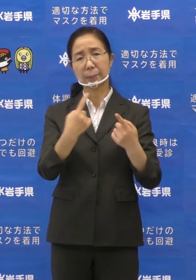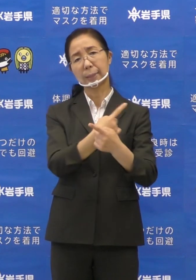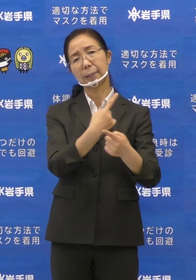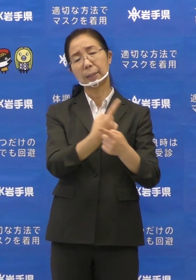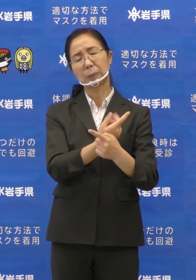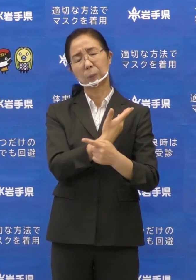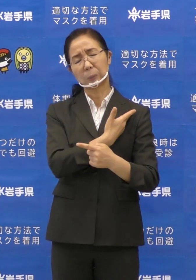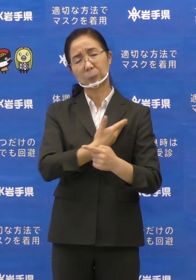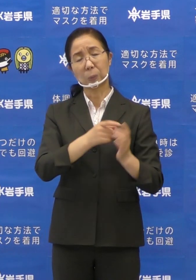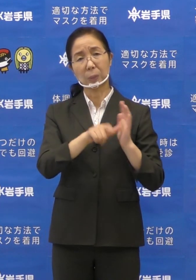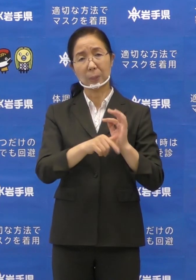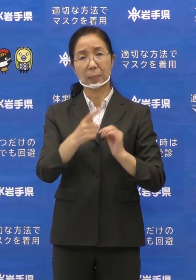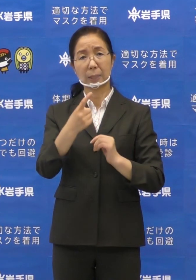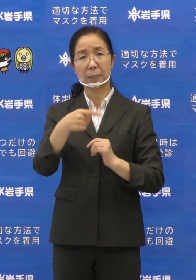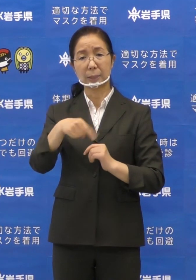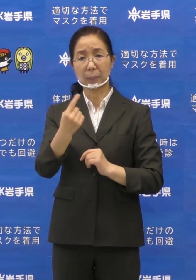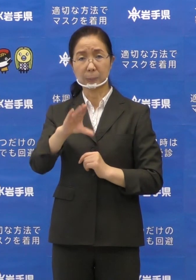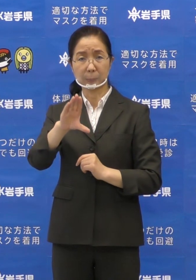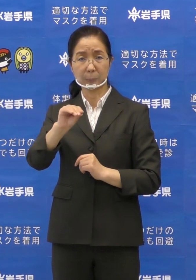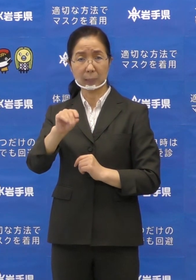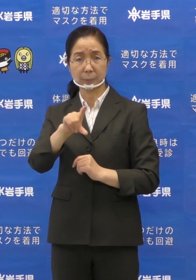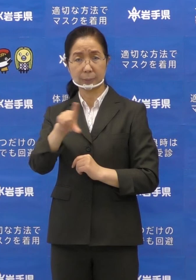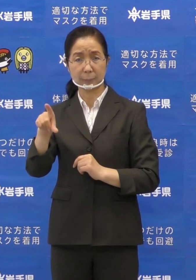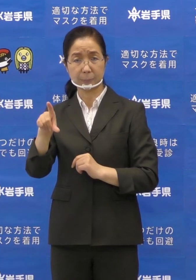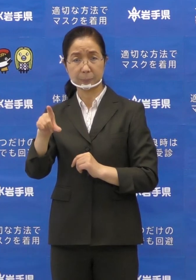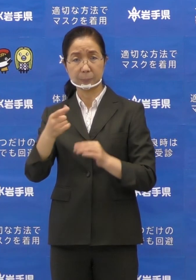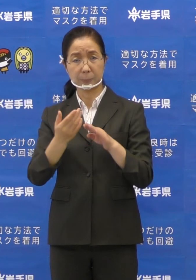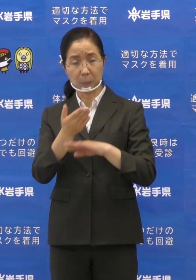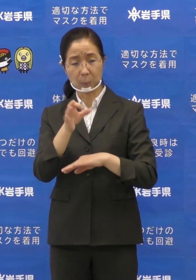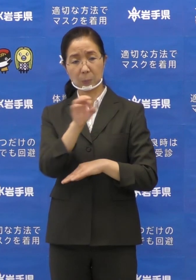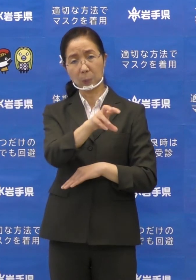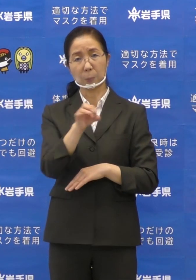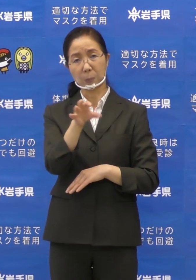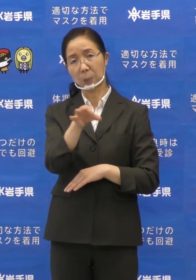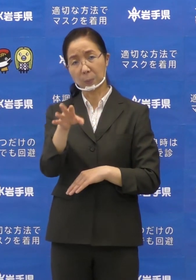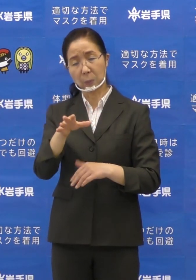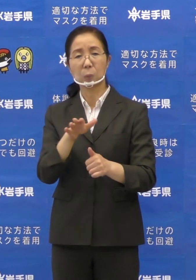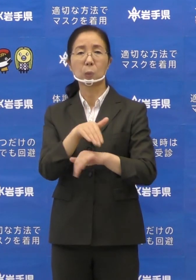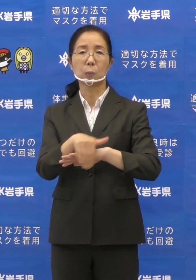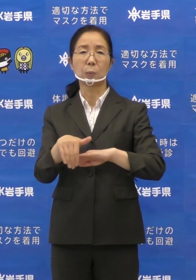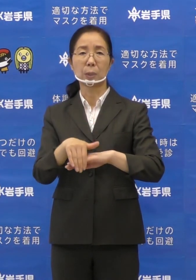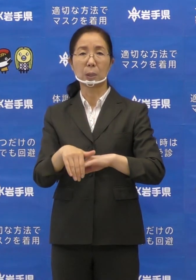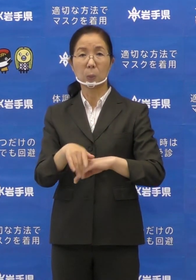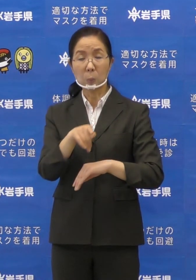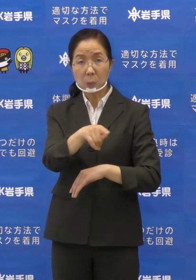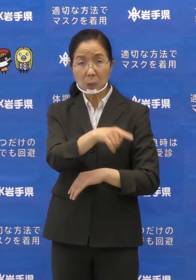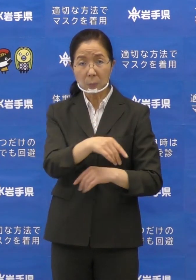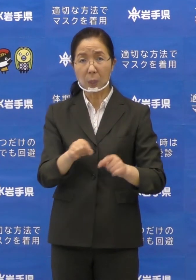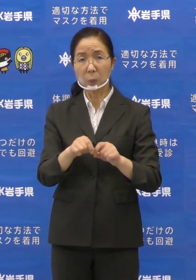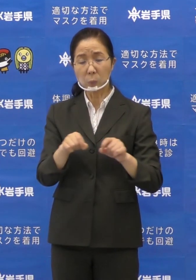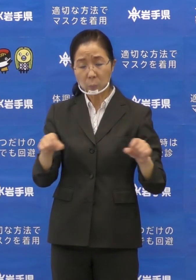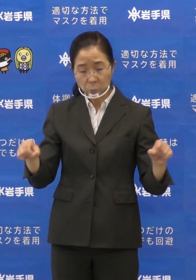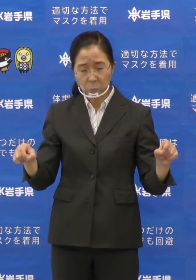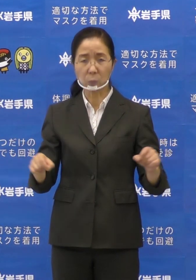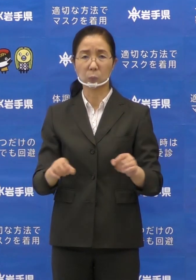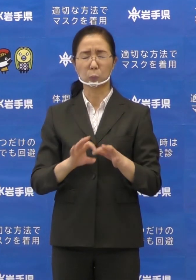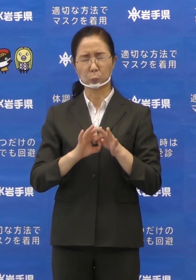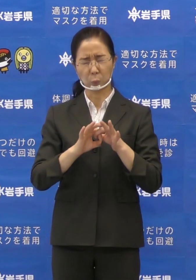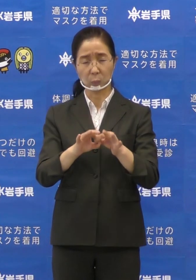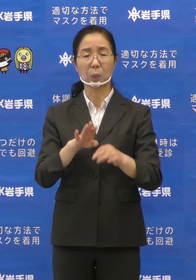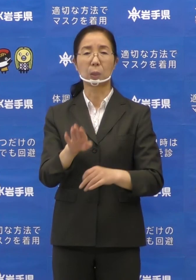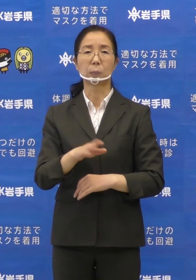には100万円単位の支援をしているところであります。それらはずっと続いているところでありま